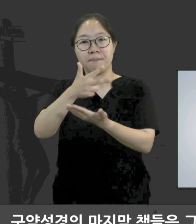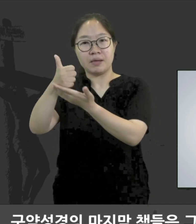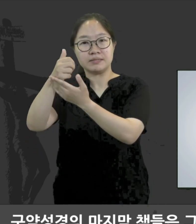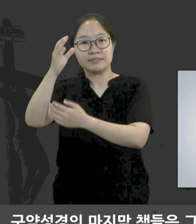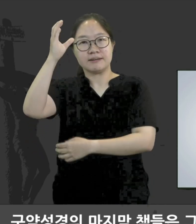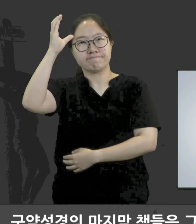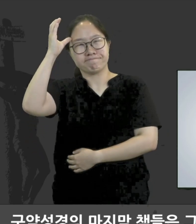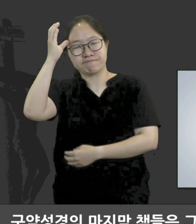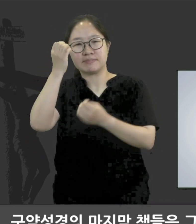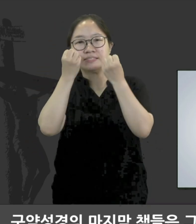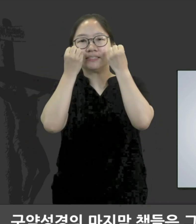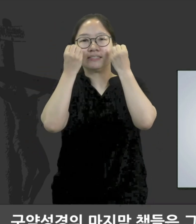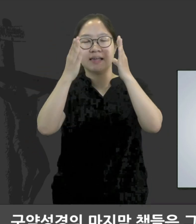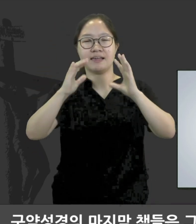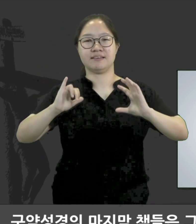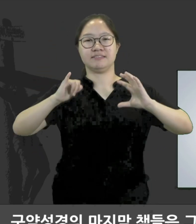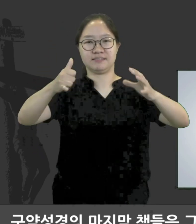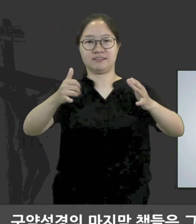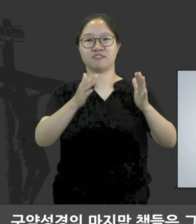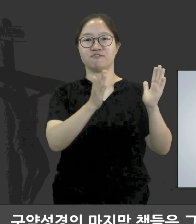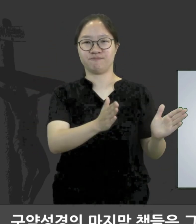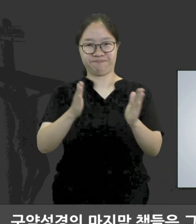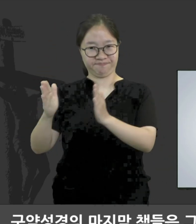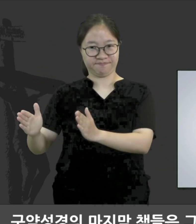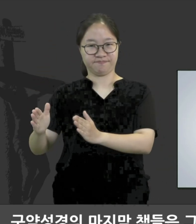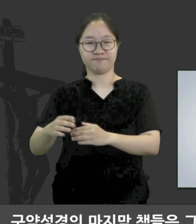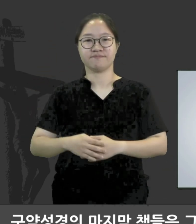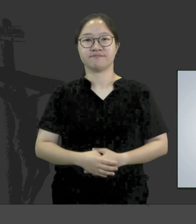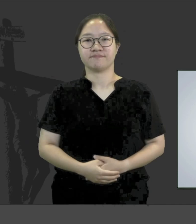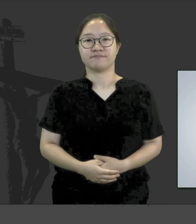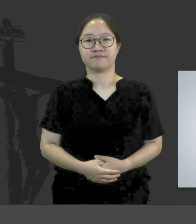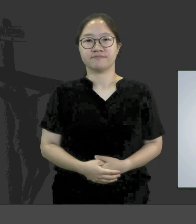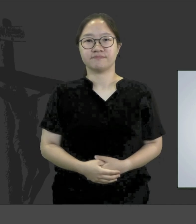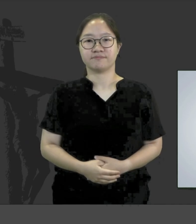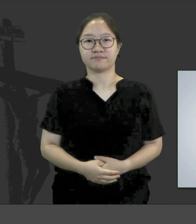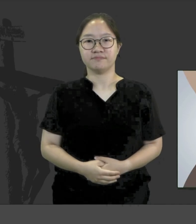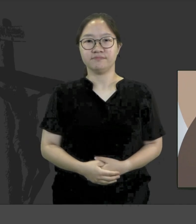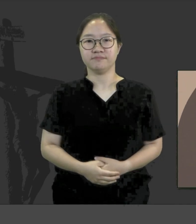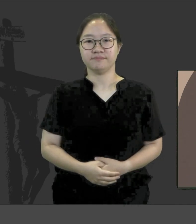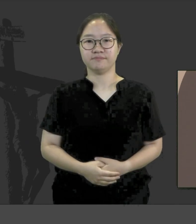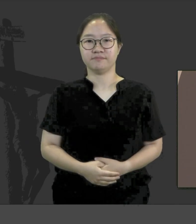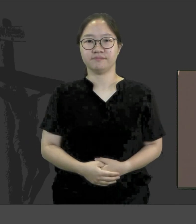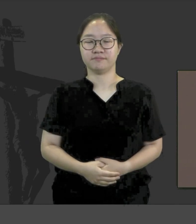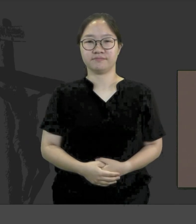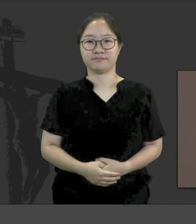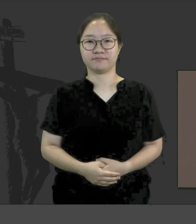고대하며 이제 새로운 시대를 준비합니다.